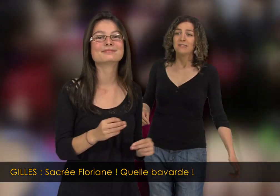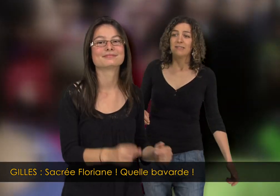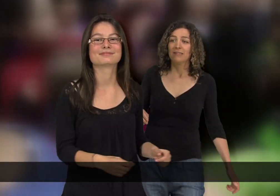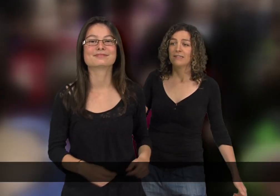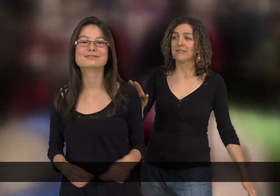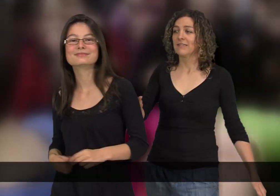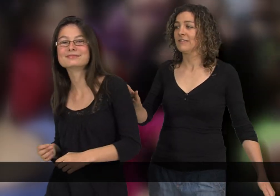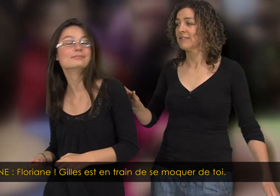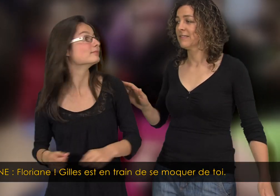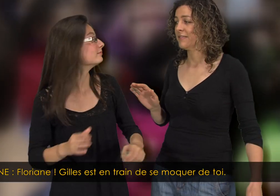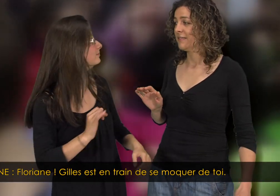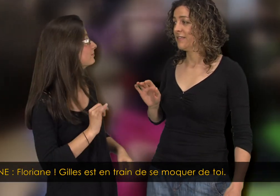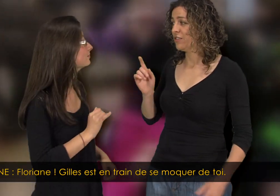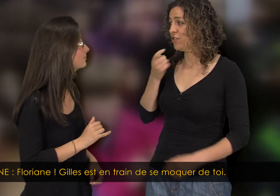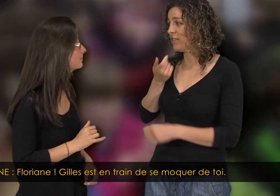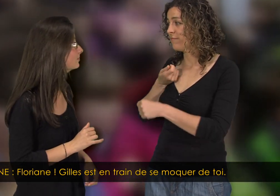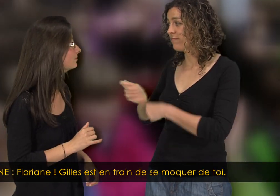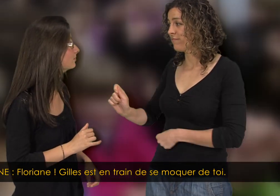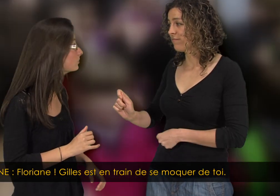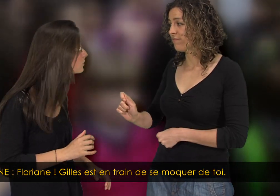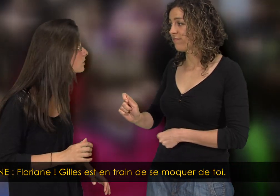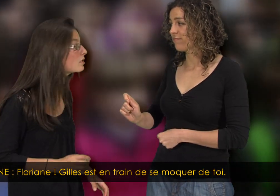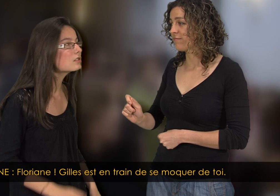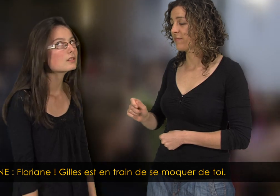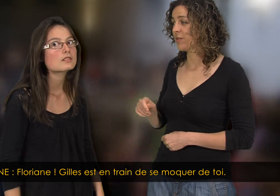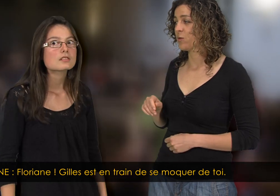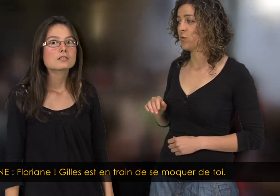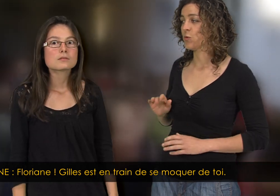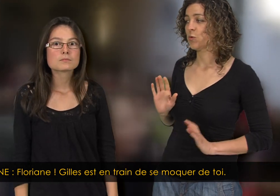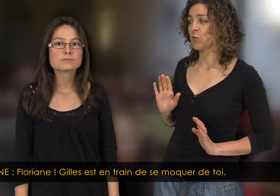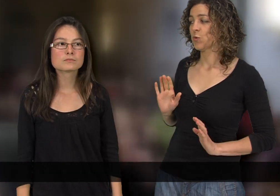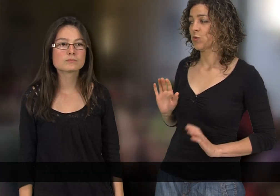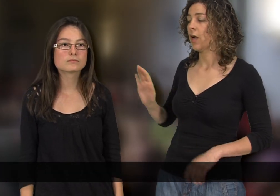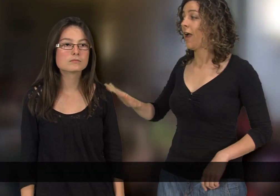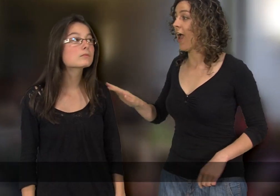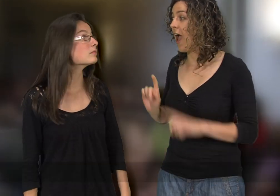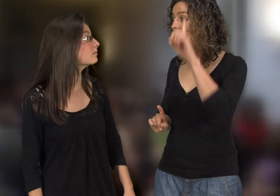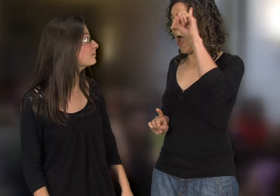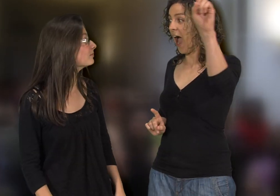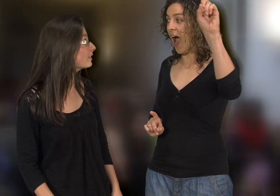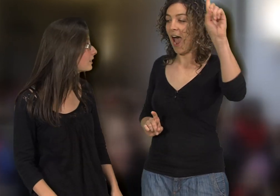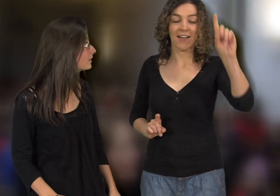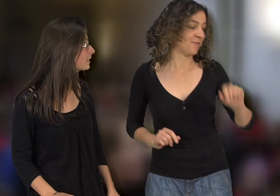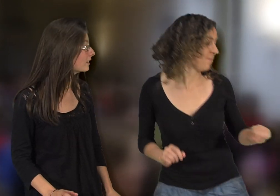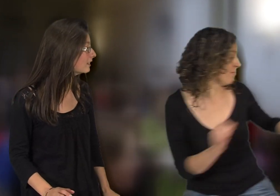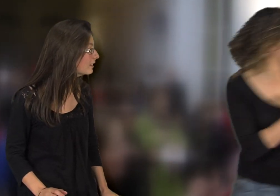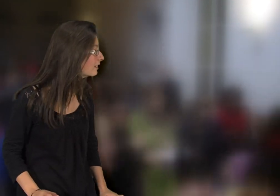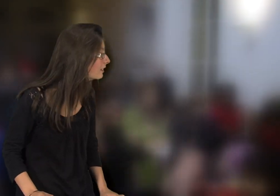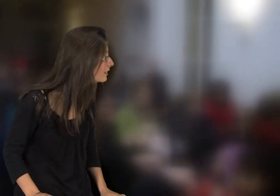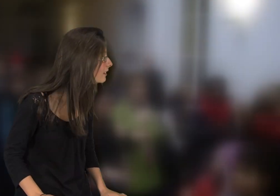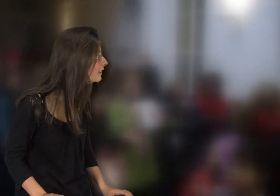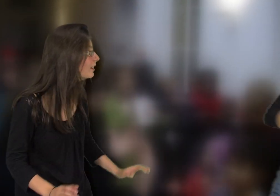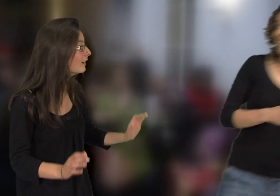on dit que les filles sont pas bavardes, hein, mais sourdes ou entendantes, hein, ça change rien, hein, peu importe. Ça papote, ça discute, de